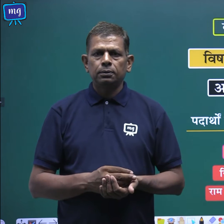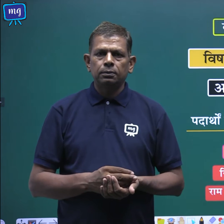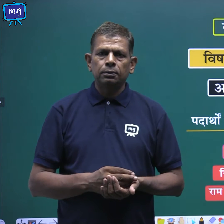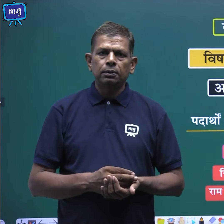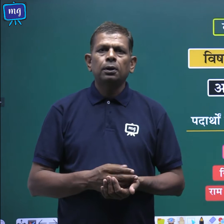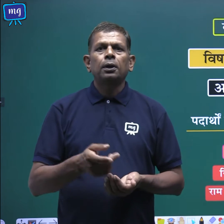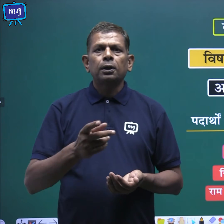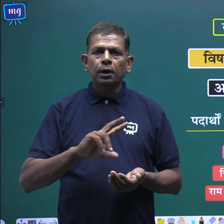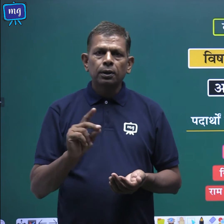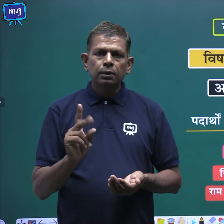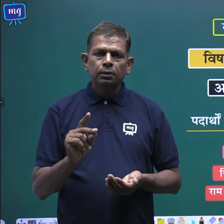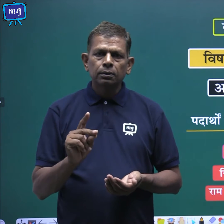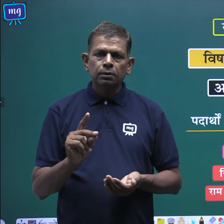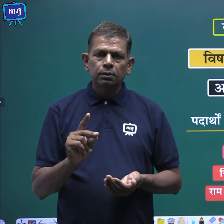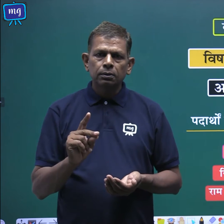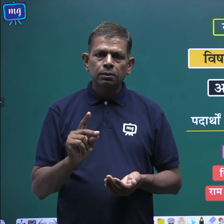यानी